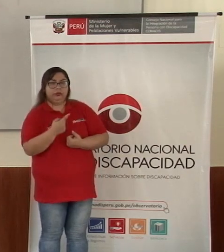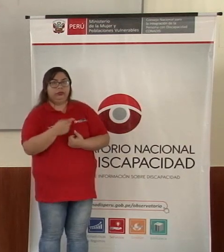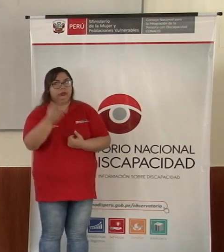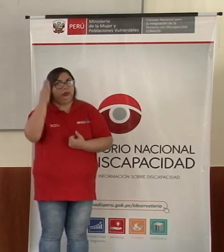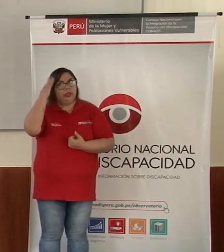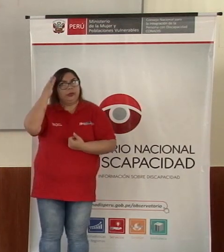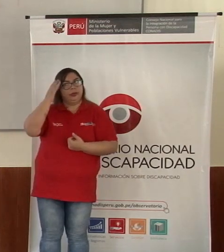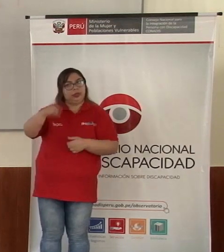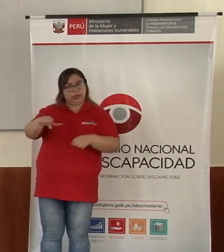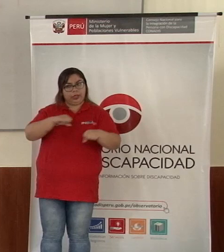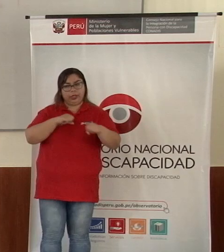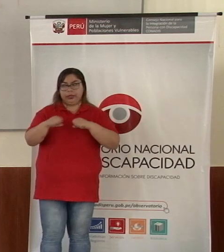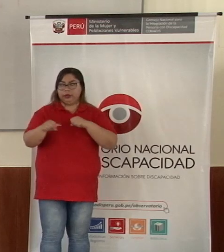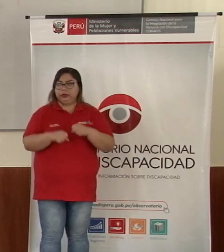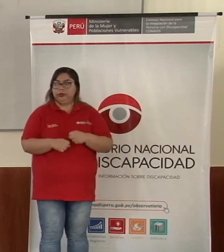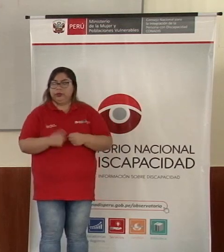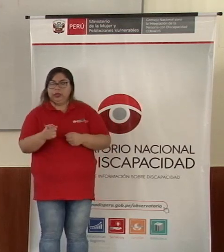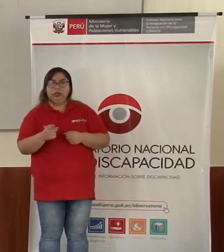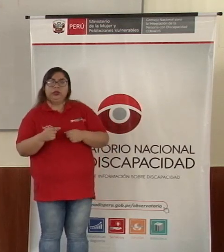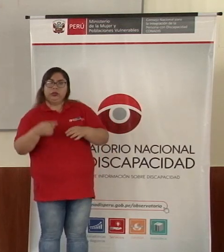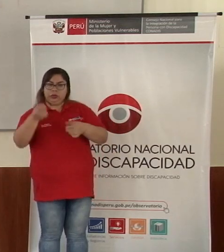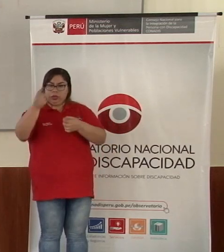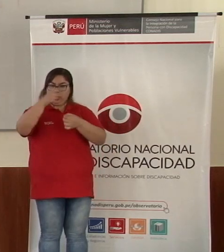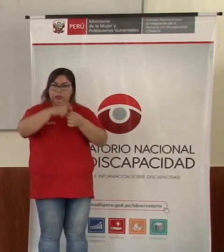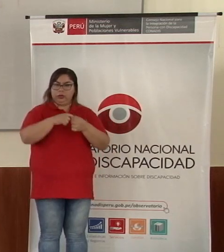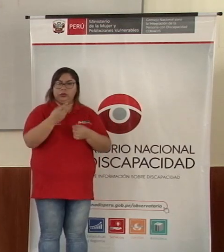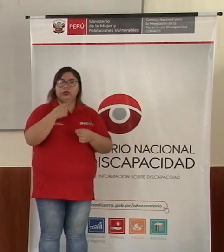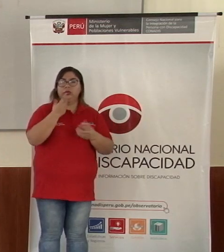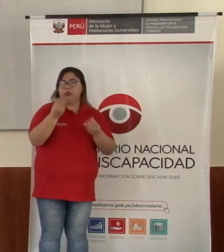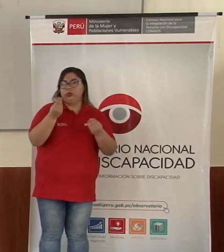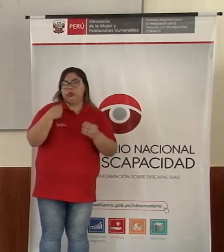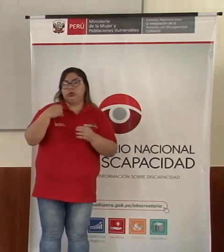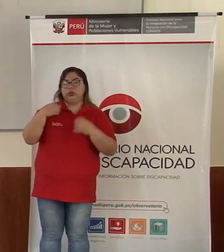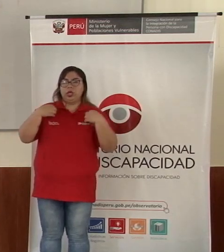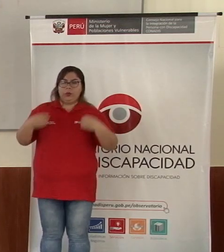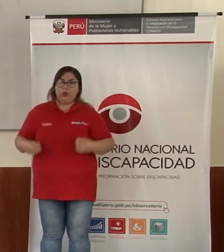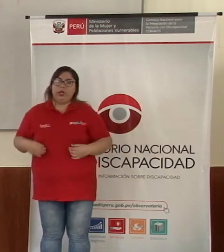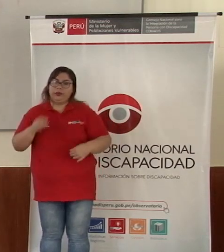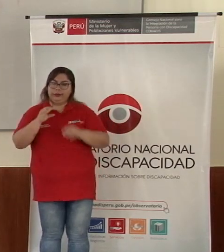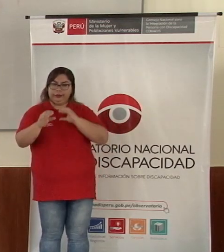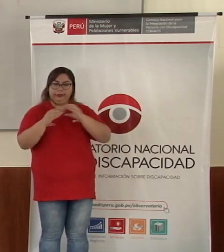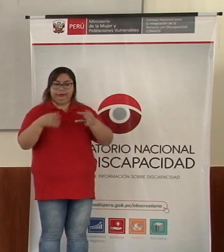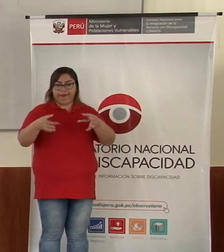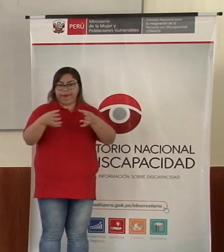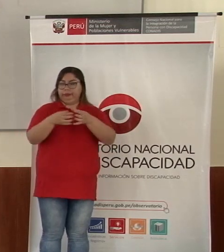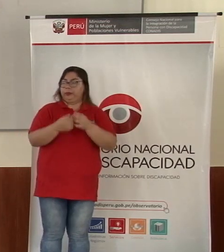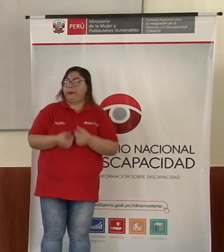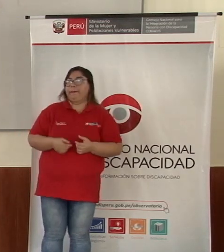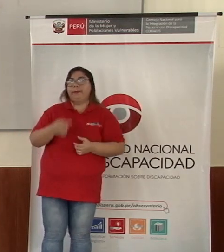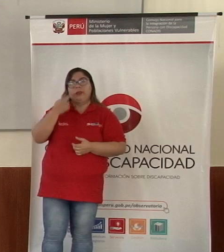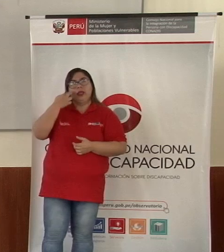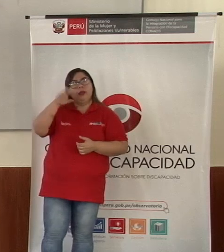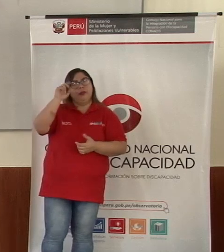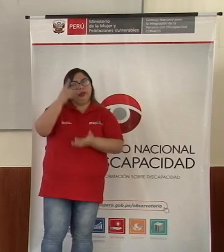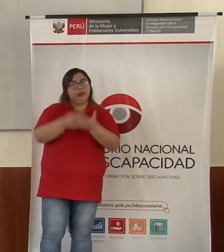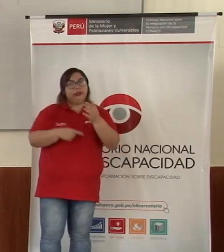capacidad de ejercicio? Y esa es una discusión que he tenido con muchos colegas, con muchos abogados. Porque